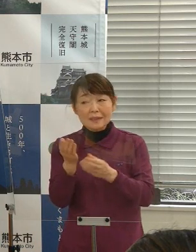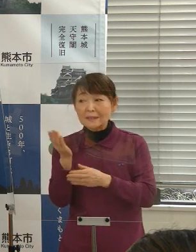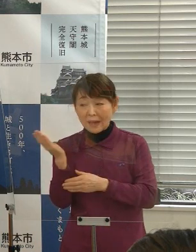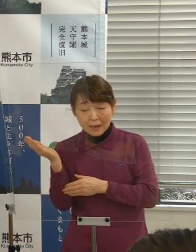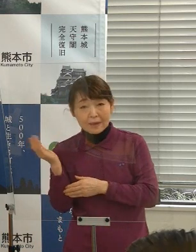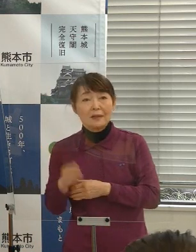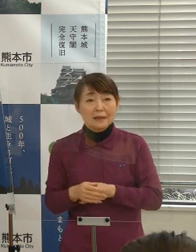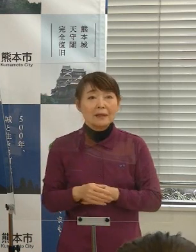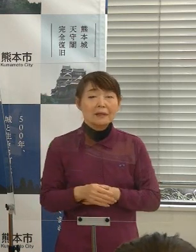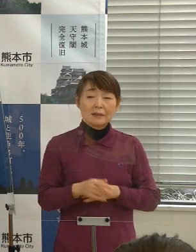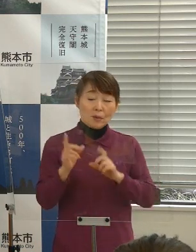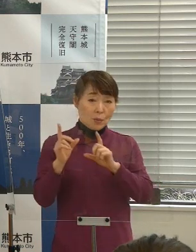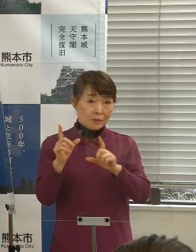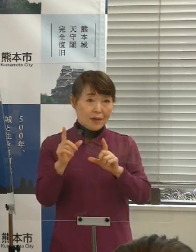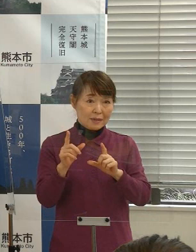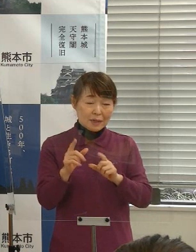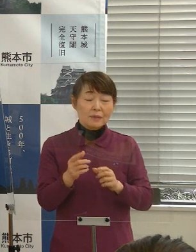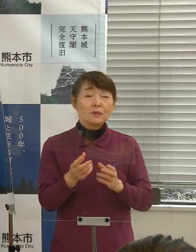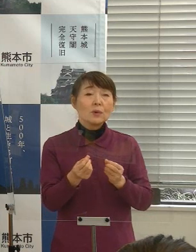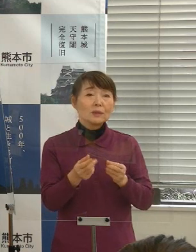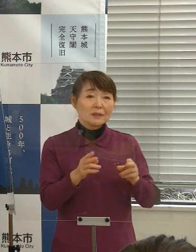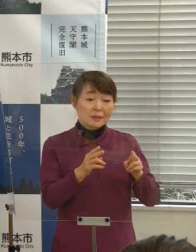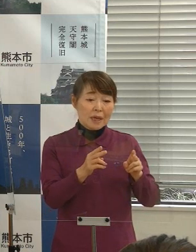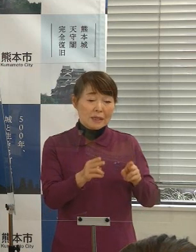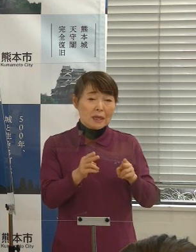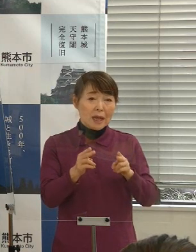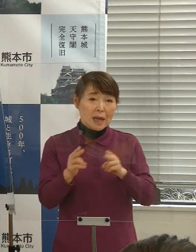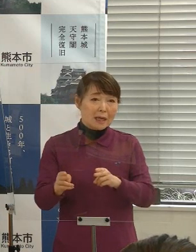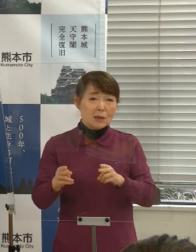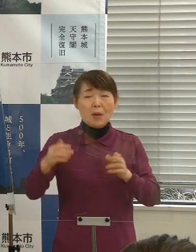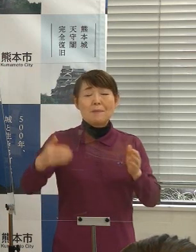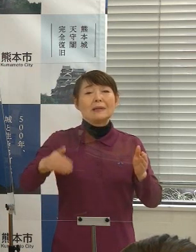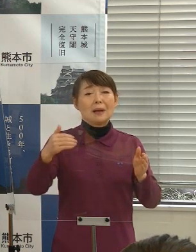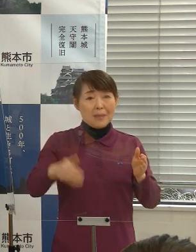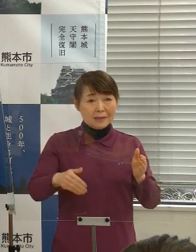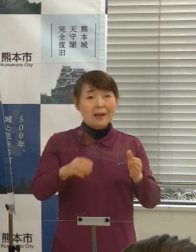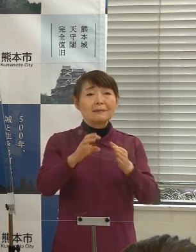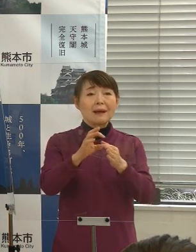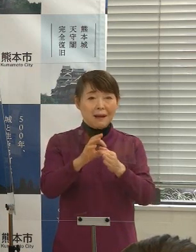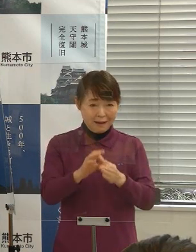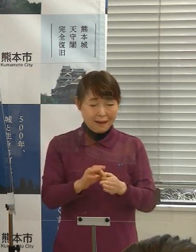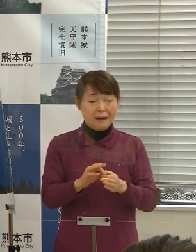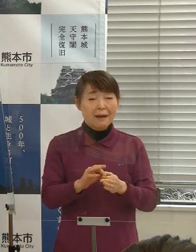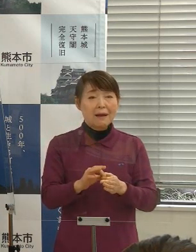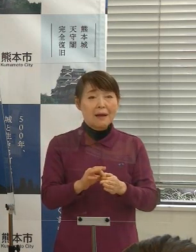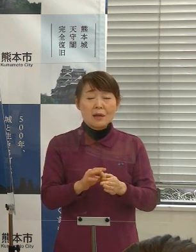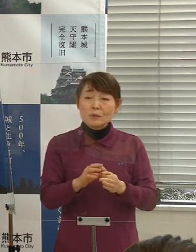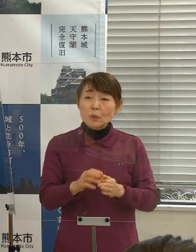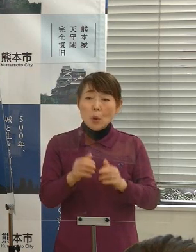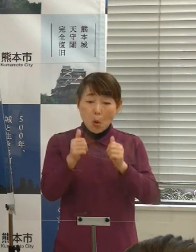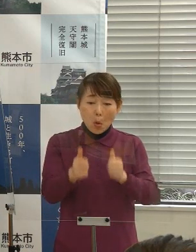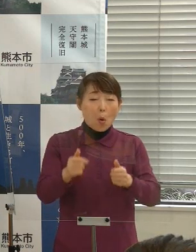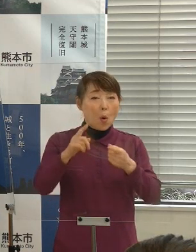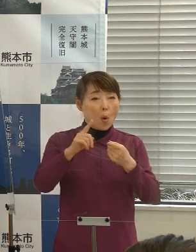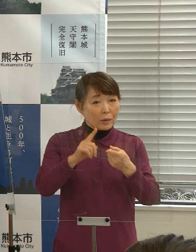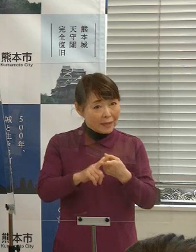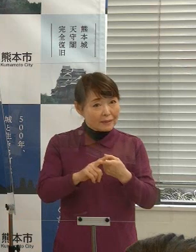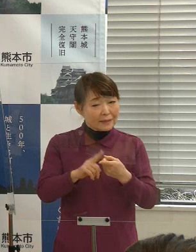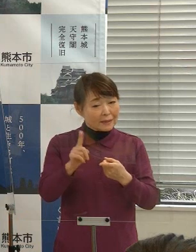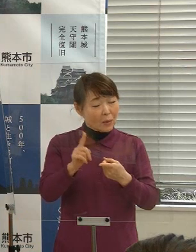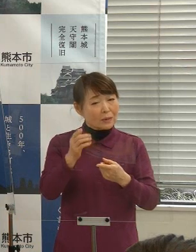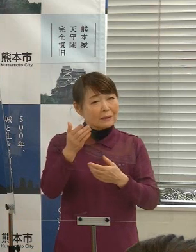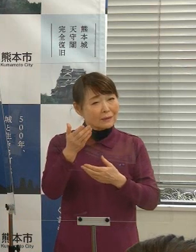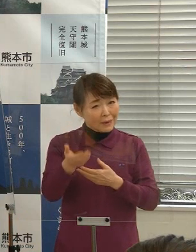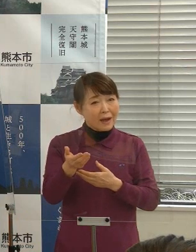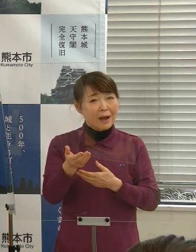ですね、そういったものが確立をしていないということ、それから、まだそういう法的にどうかということが判然とし